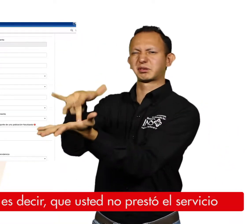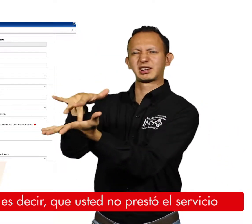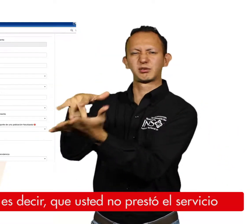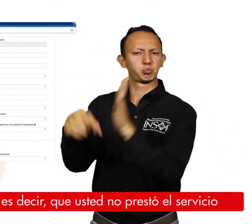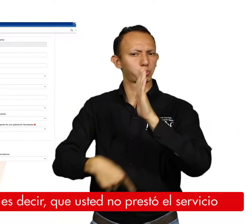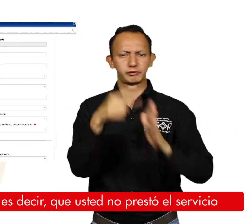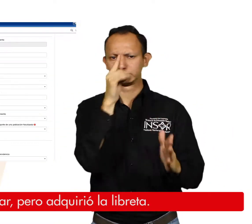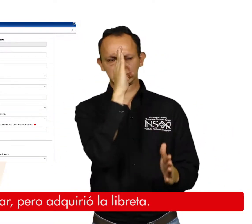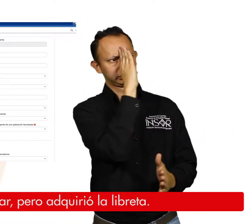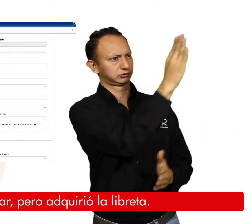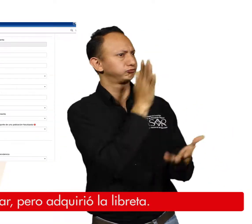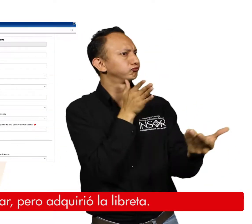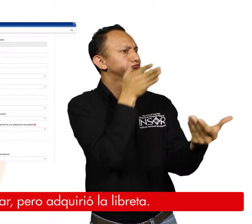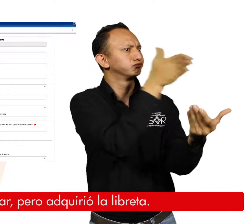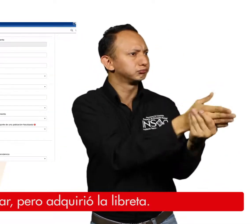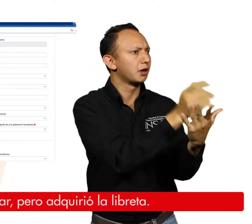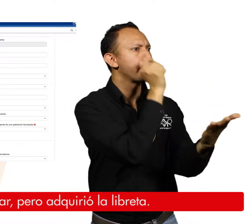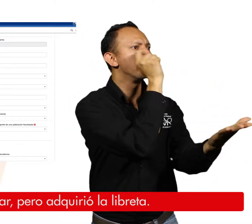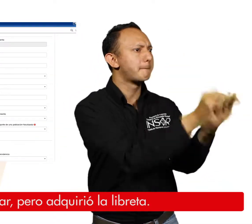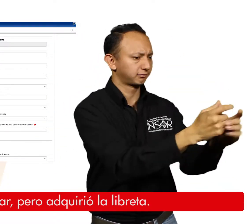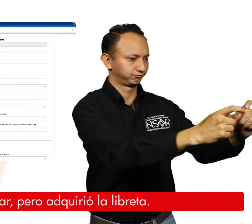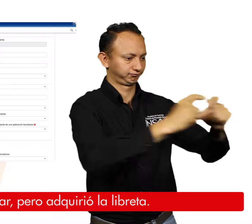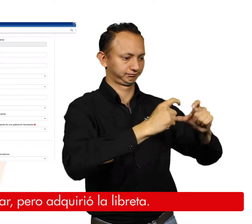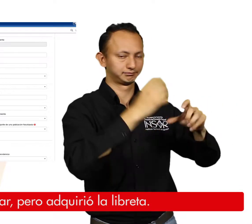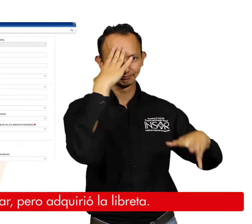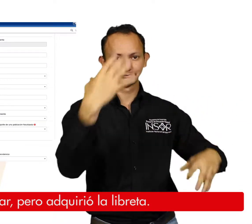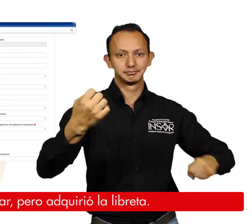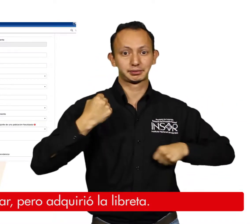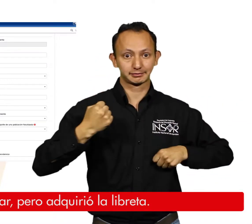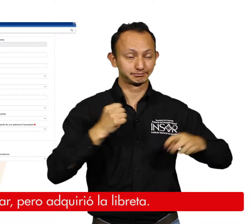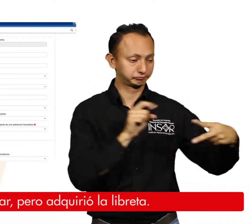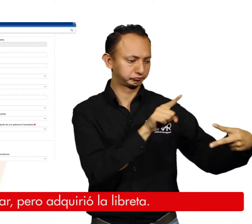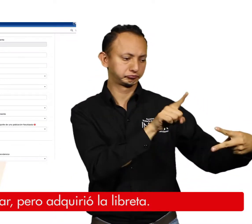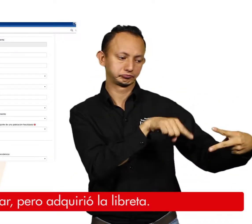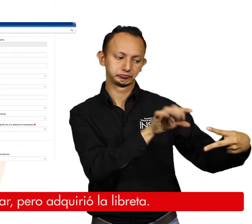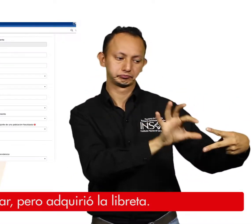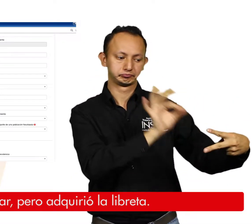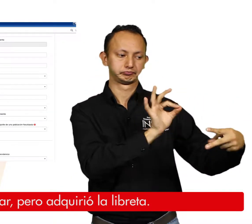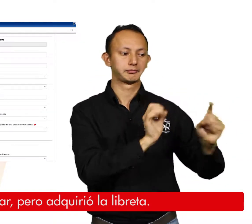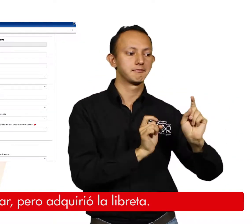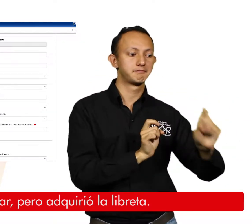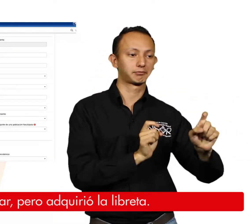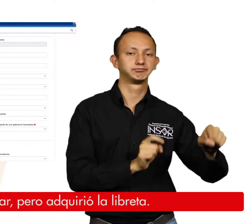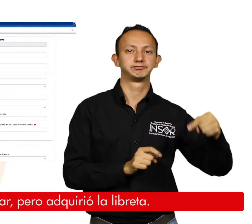no prestó el servicio militar, pero adquirió la libreta.